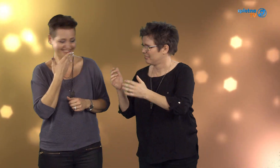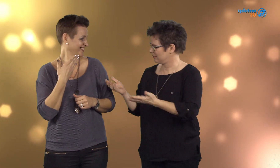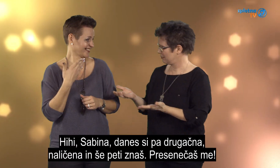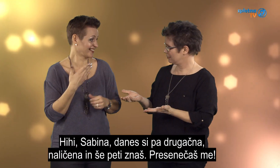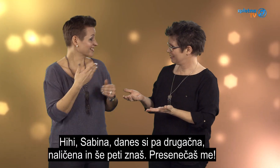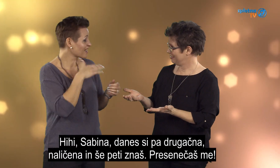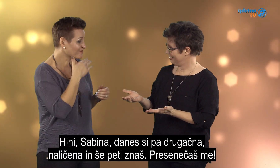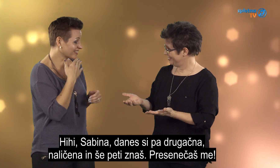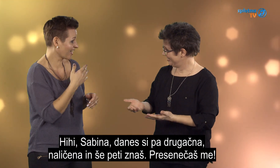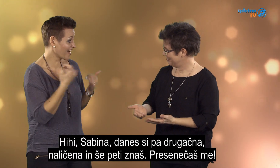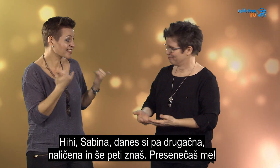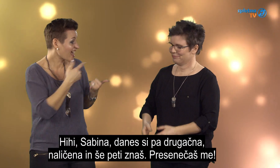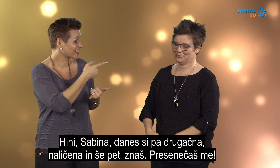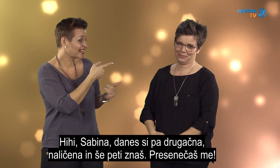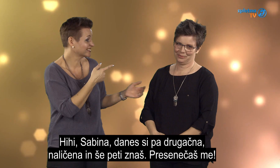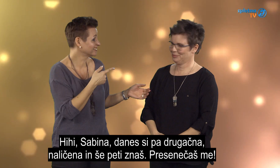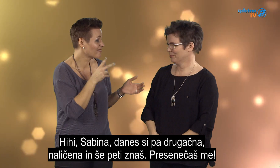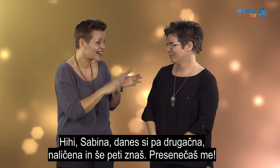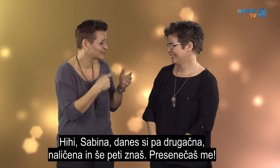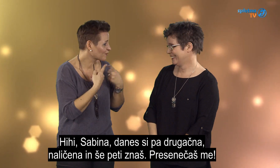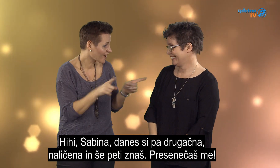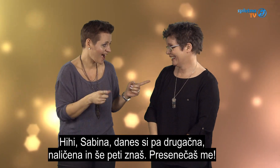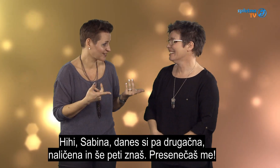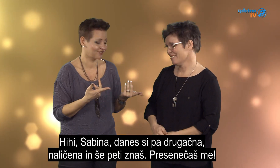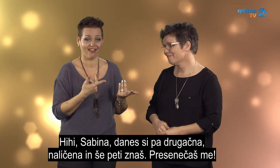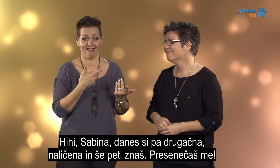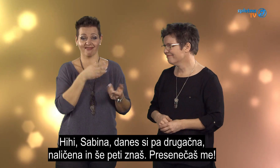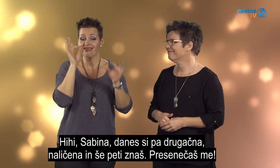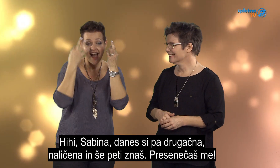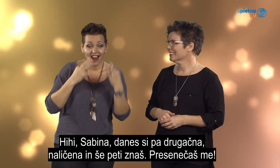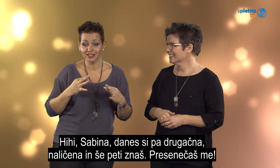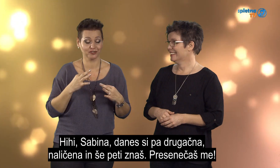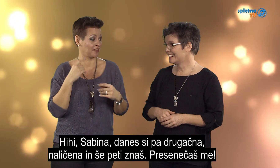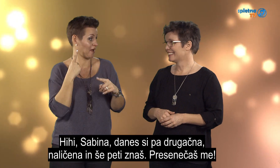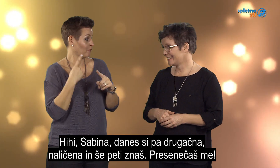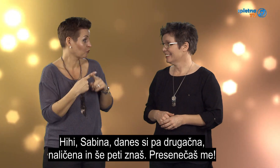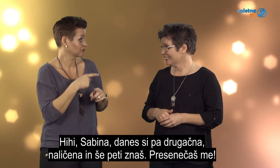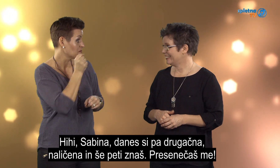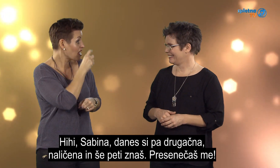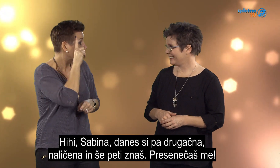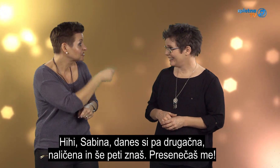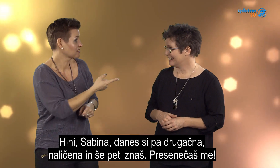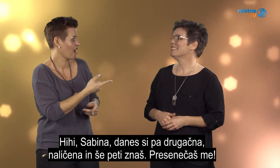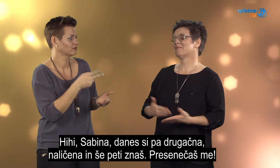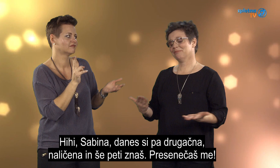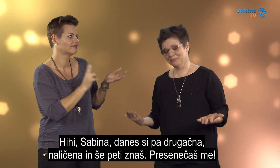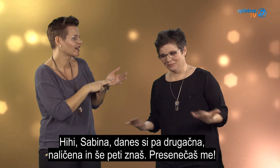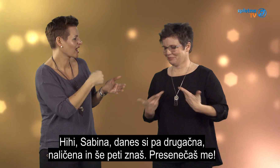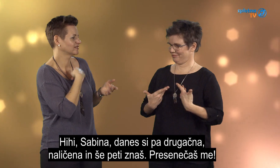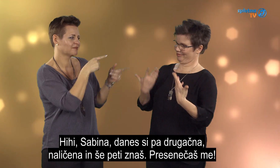Hihi, Sabina, danes si pa drugačna. Naličena in še peti znaš. Presenečaš me.